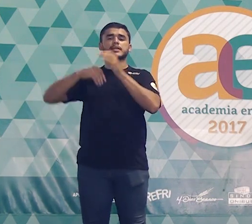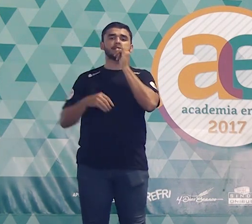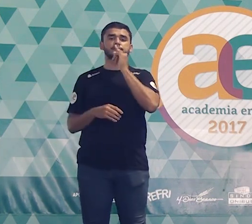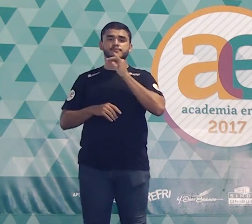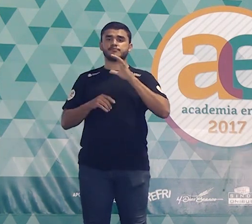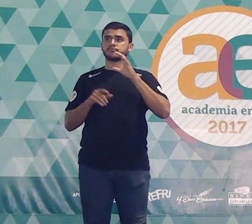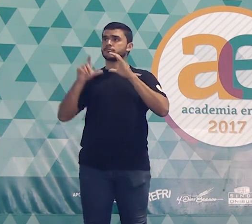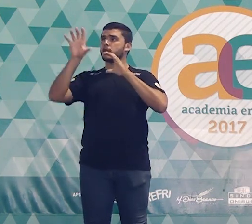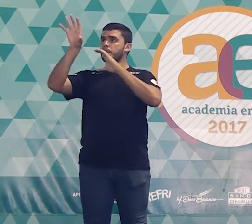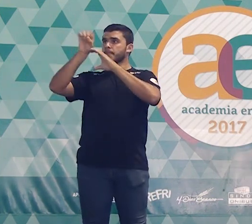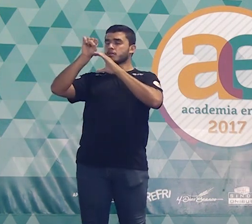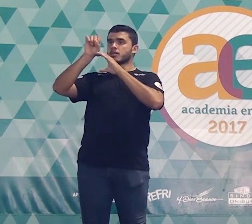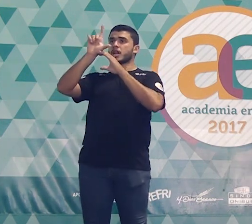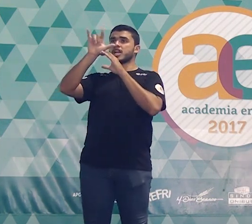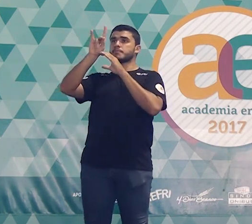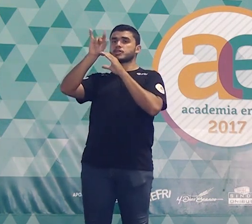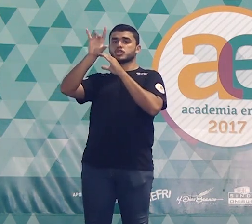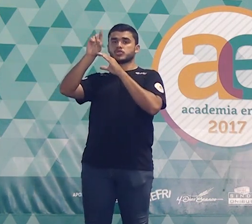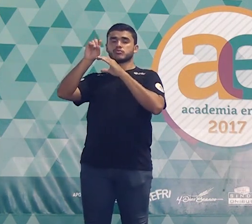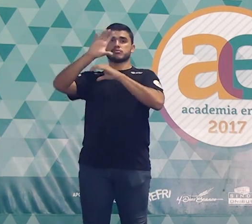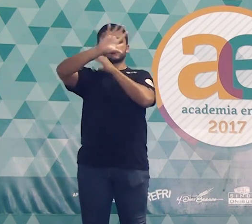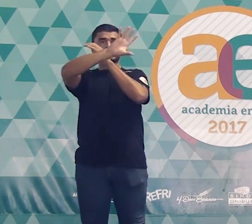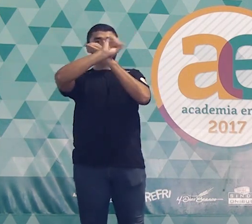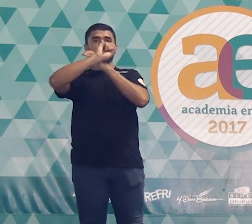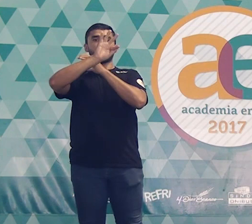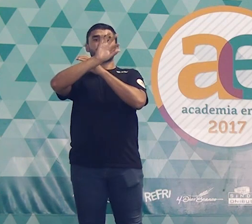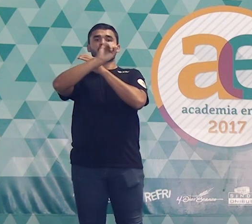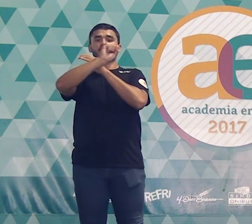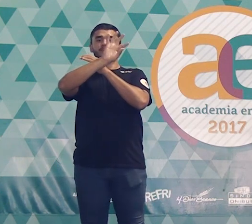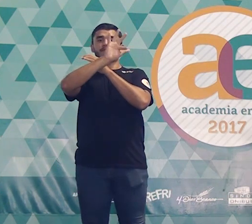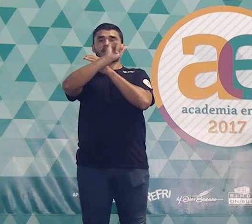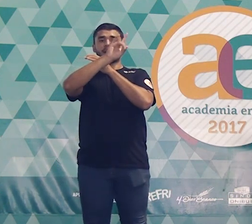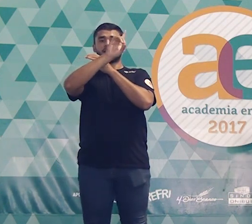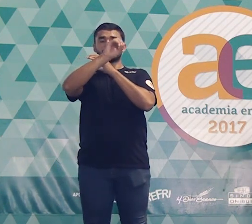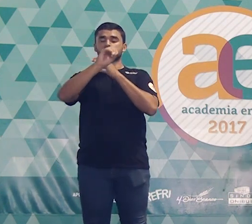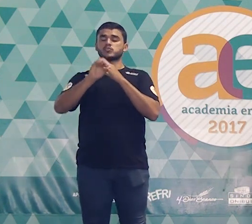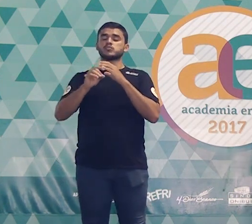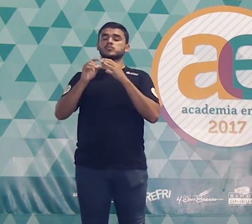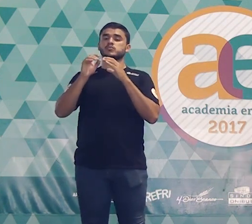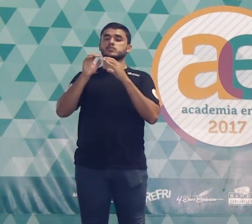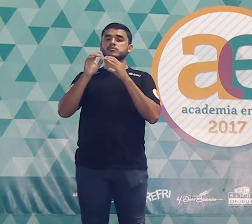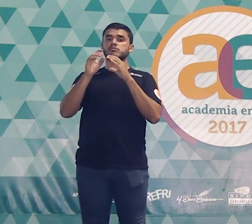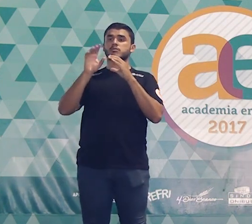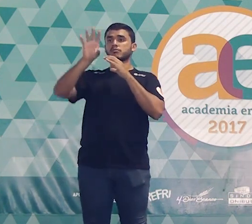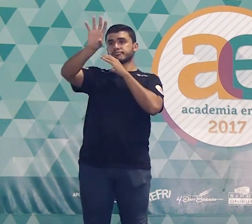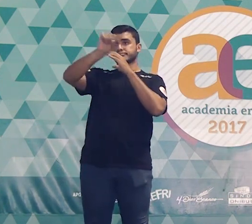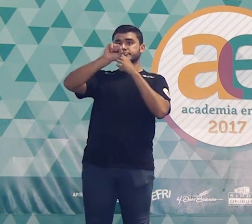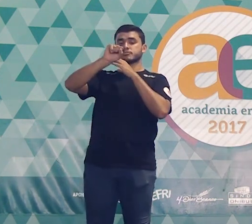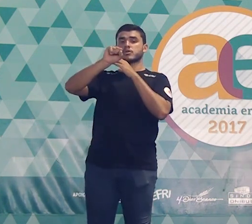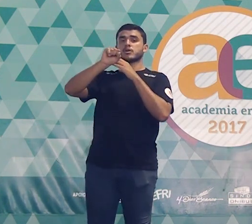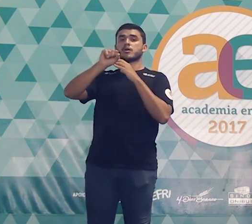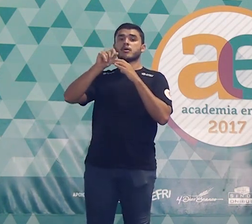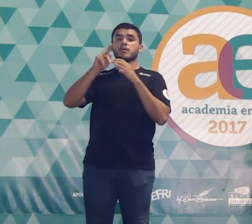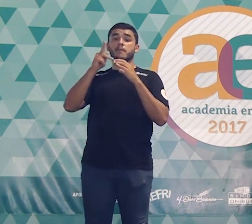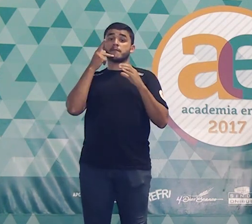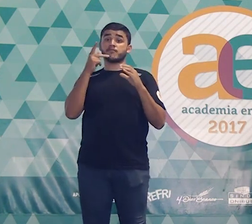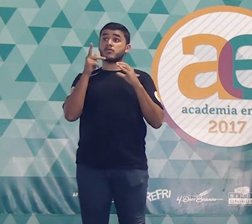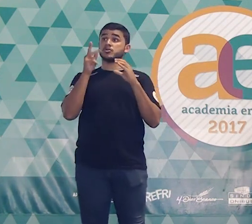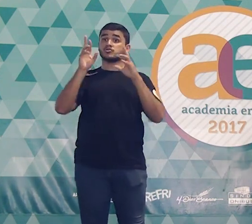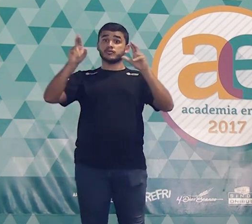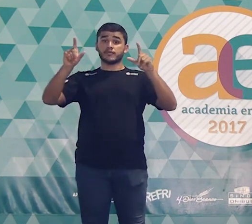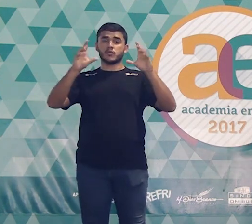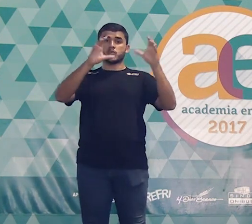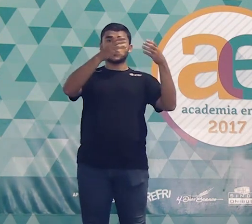pego um lipídio, eu pego um fosfato, chega um lipídio no complexo de Golgi, chega um fosfato no complexo